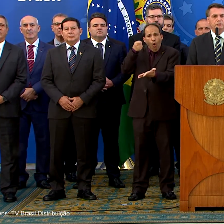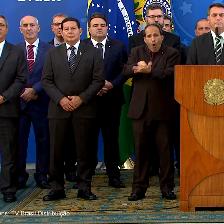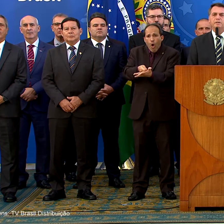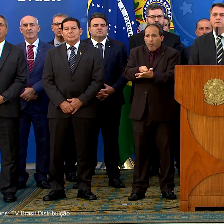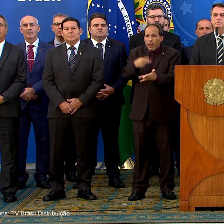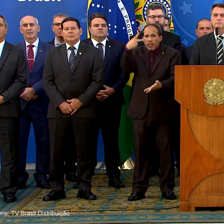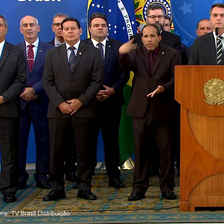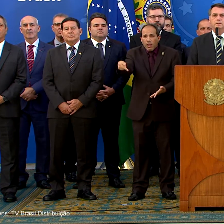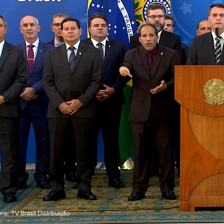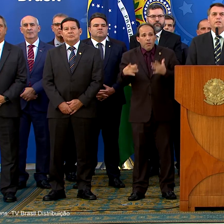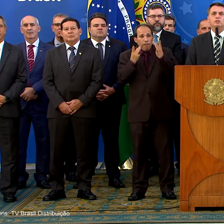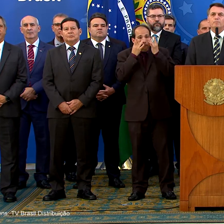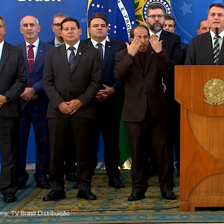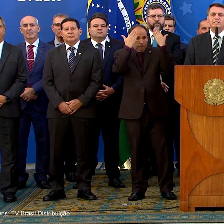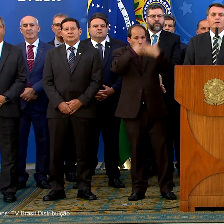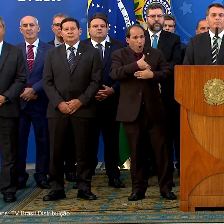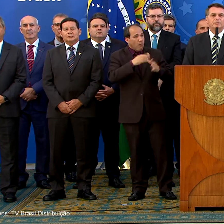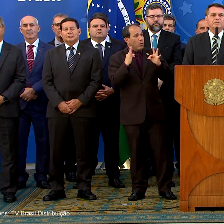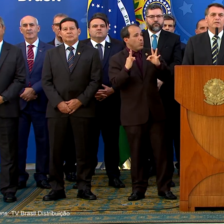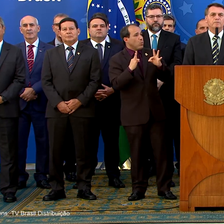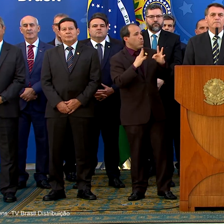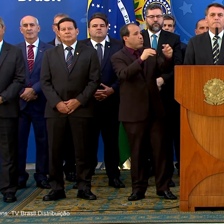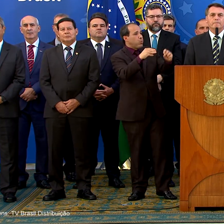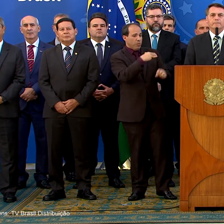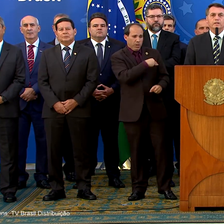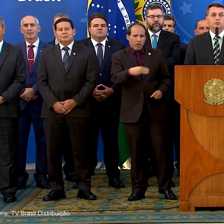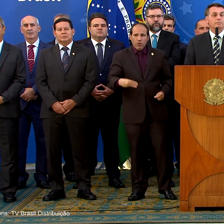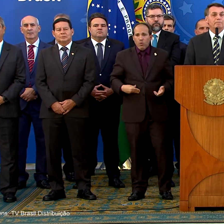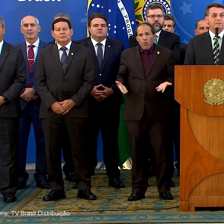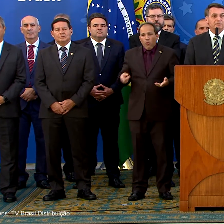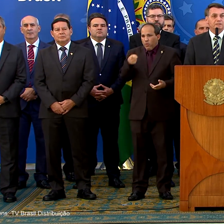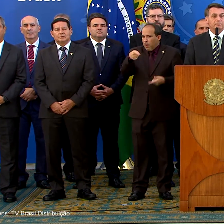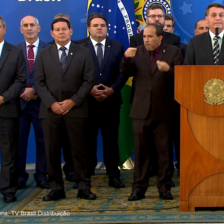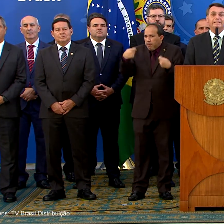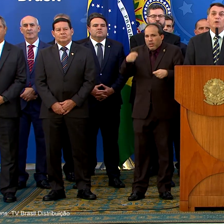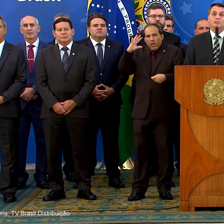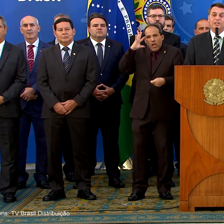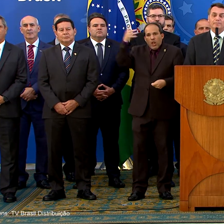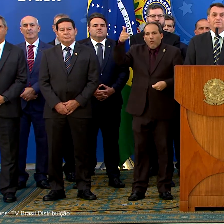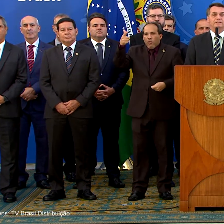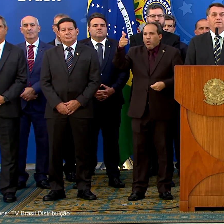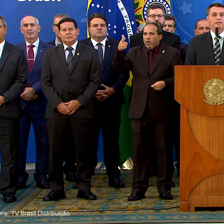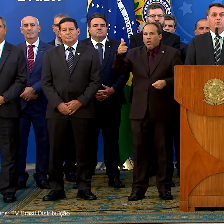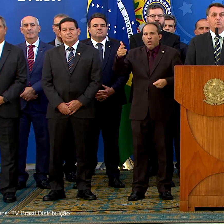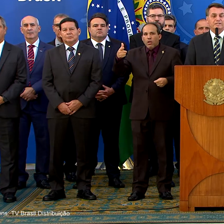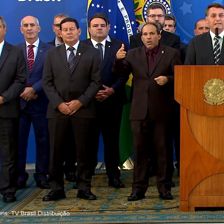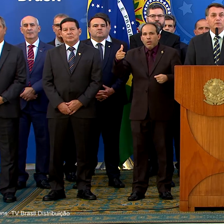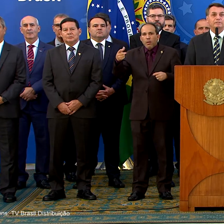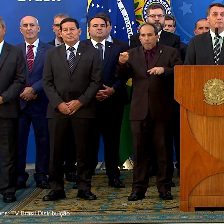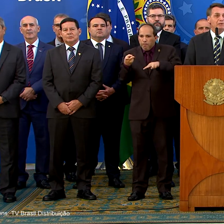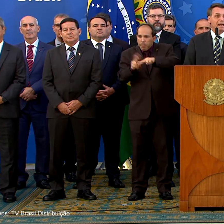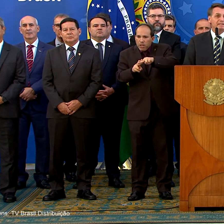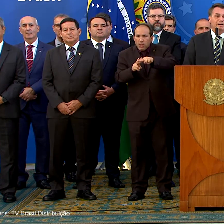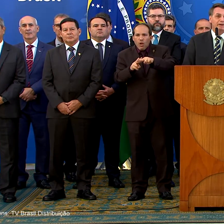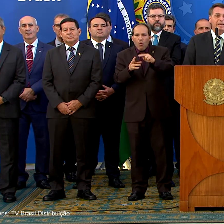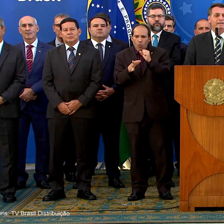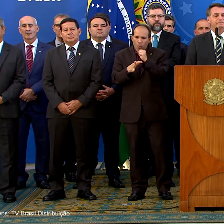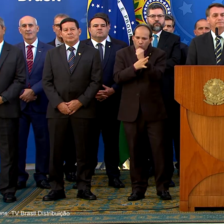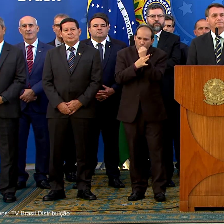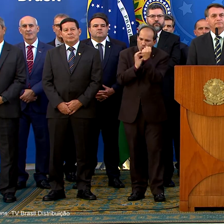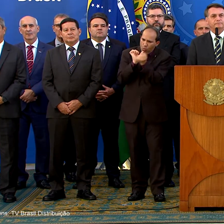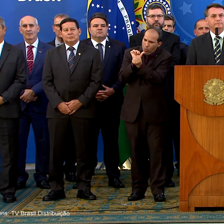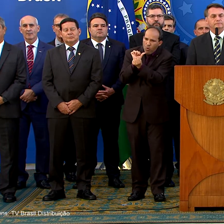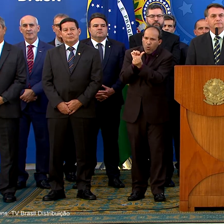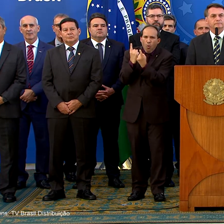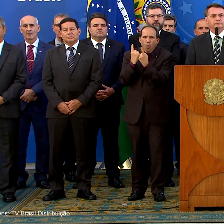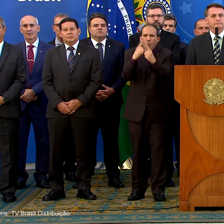na frente toda isso que ele tomasse uma posição sobre a prisão e algemas usadas contra mulheres